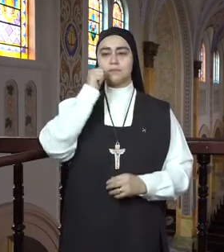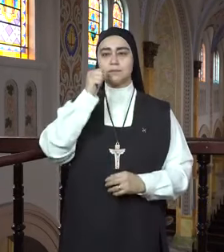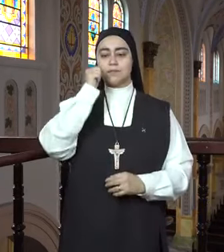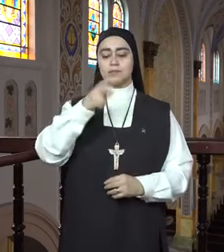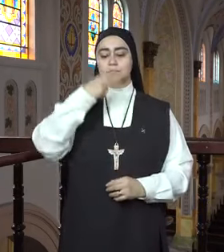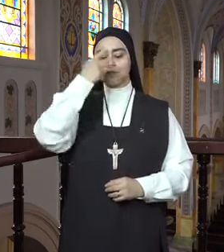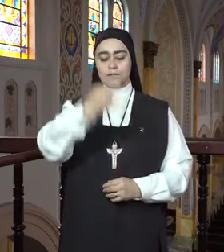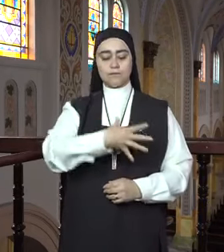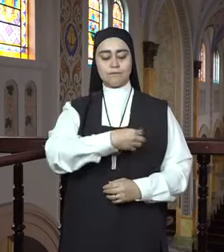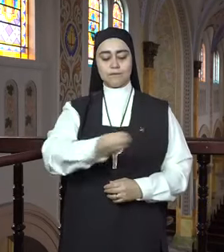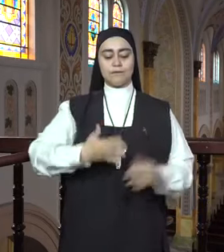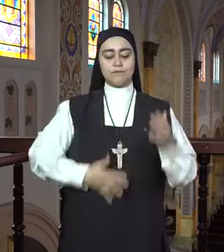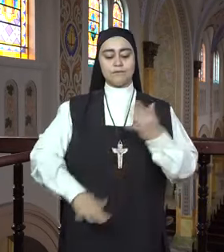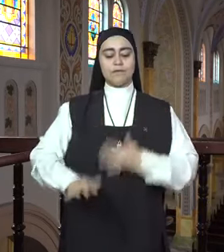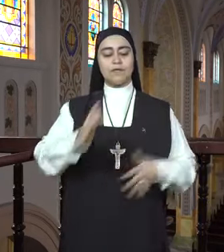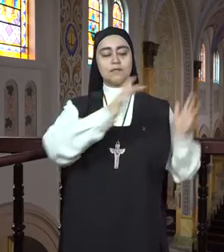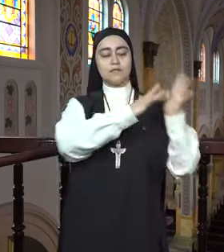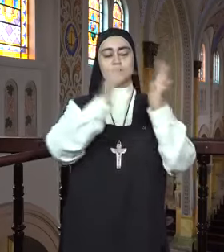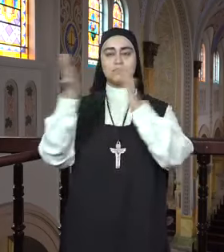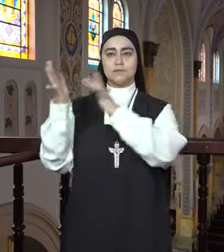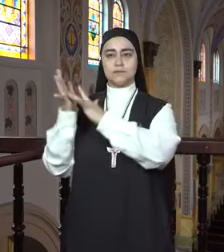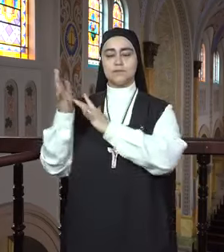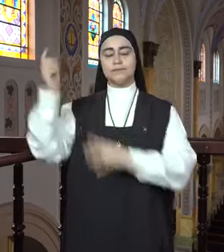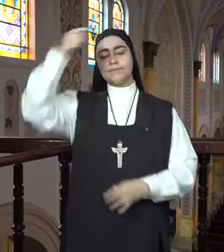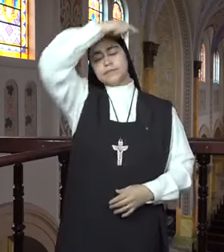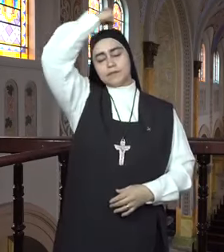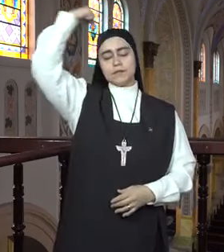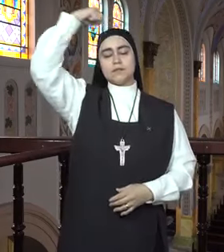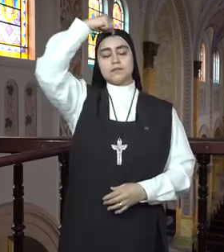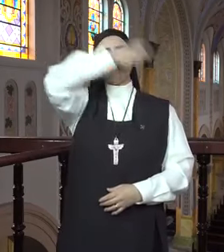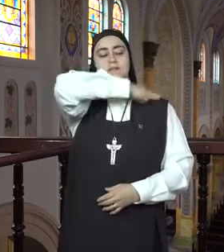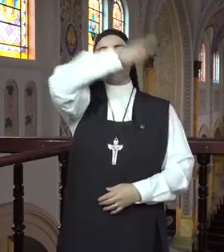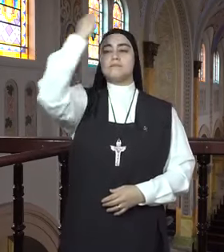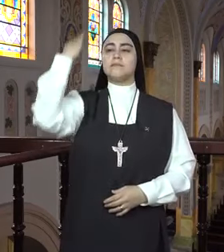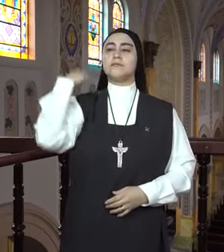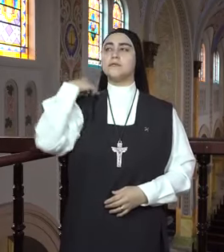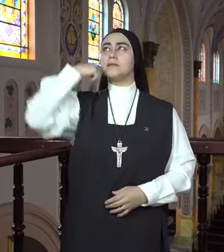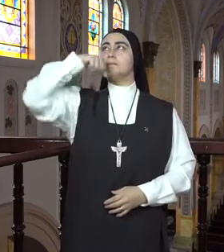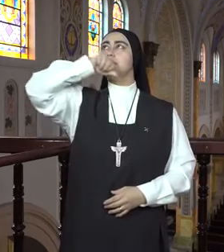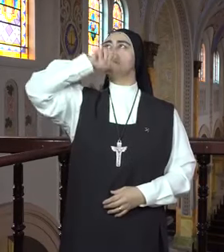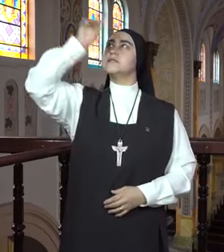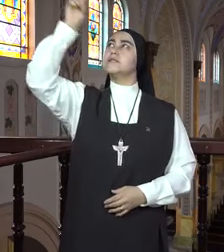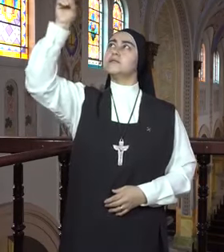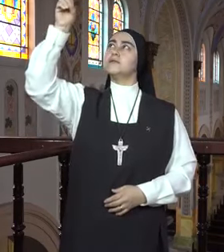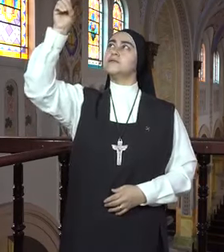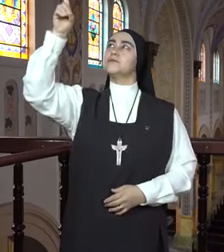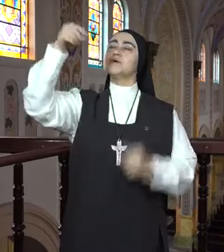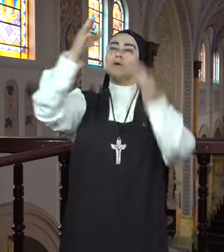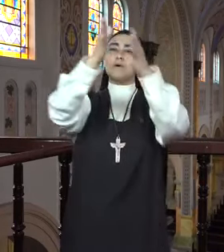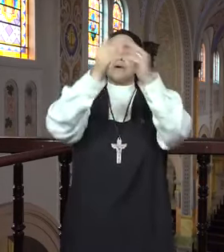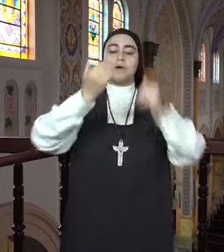e bendito é o fruto do vosso ventre, Jesus. Santa Maria, Mãe de Deus, rogai por